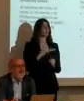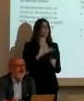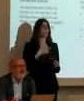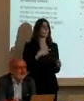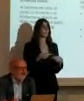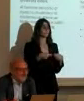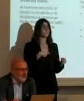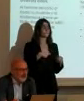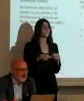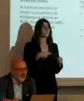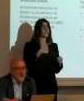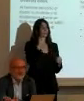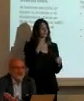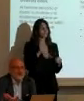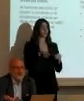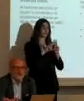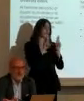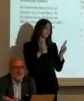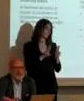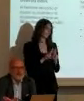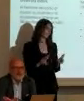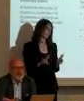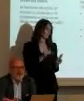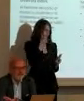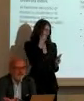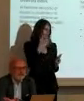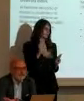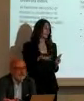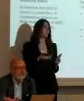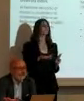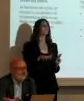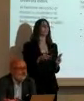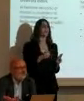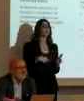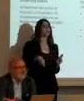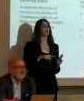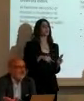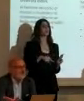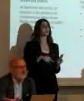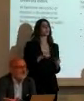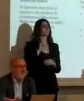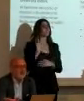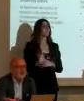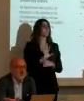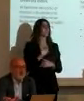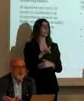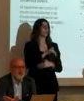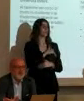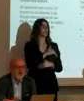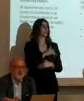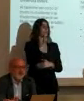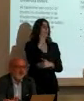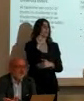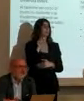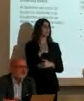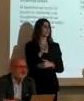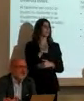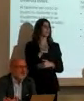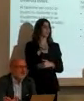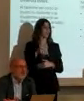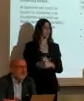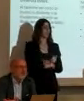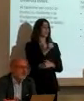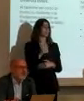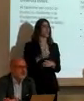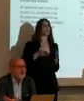lavoro internazionale ormai. Viviamo una studentessa che quest'anno seguiva il mio corso, a un certo punto ha detto: professore, mi scuso,